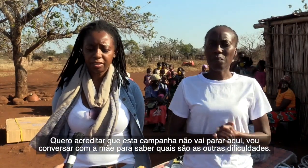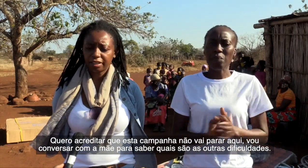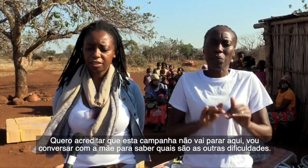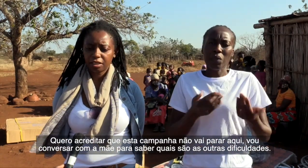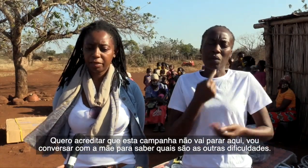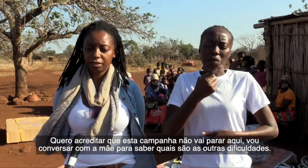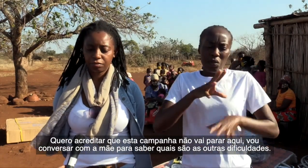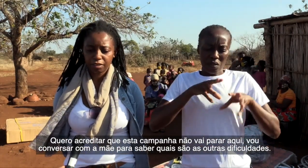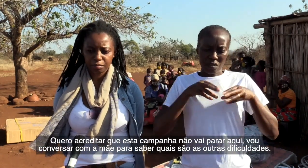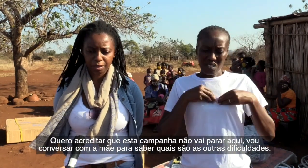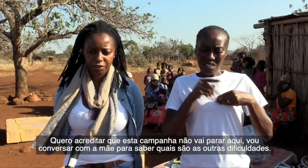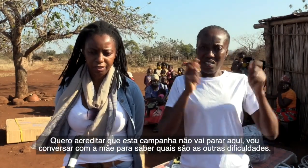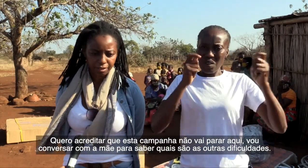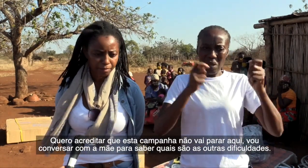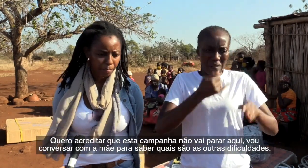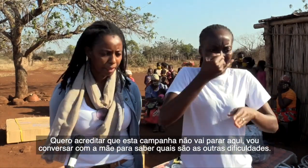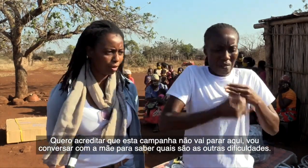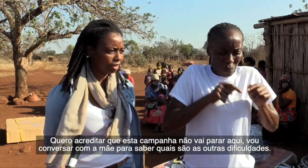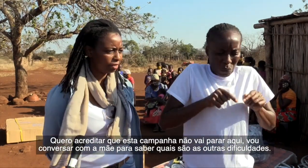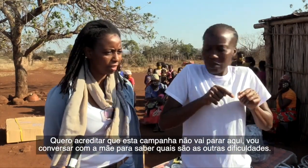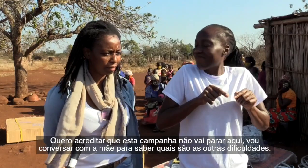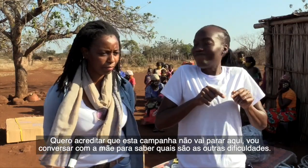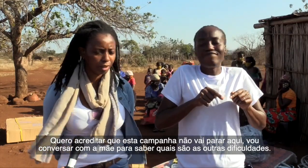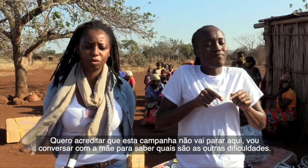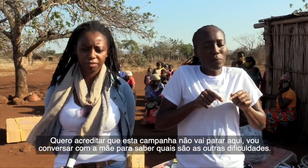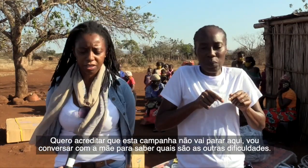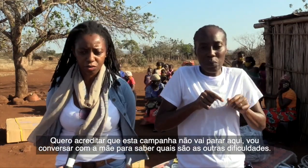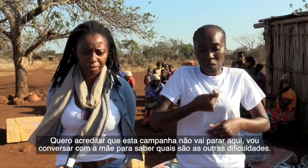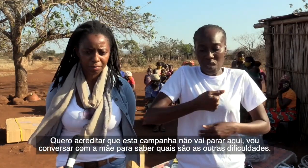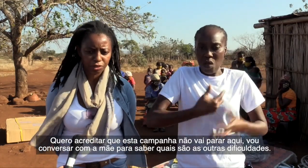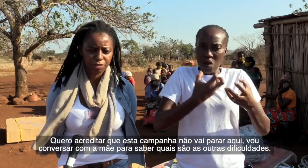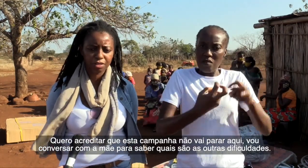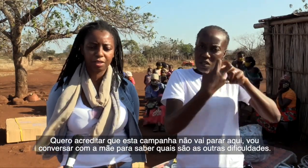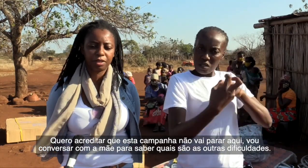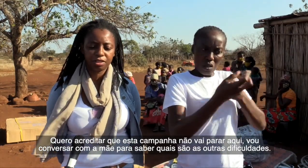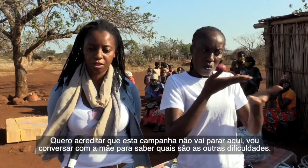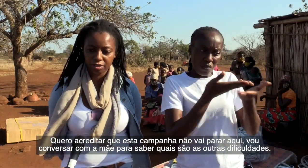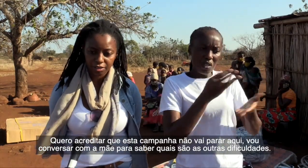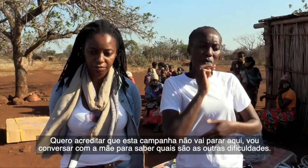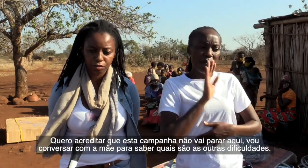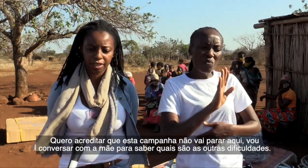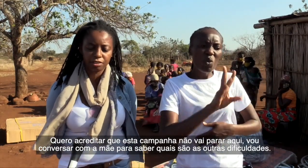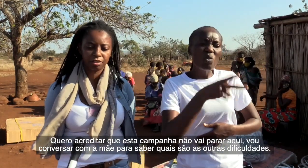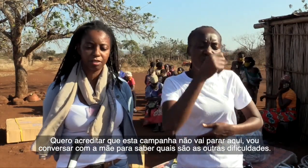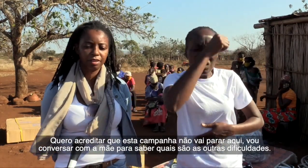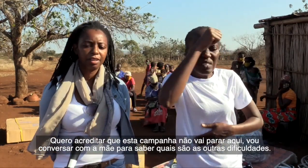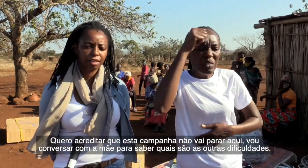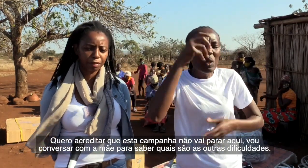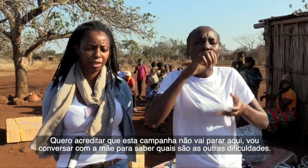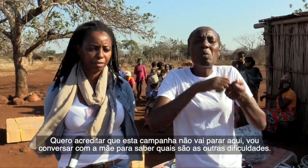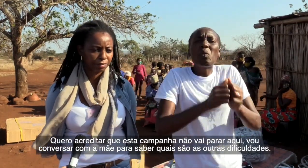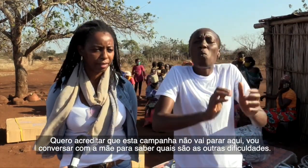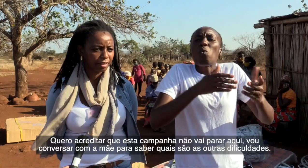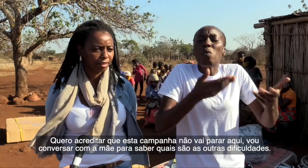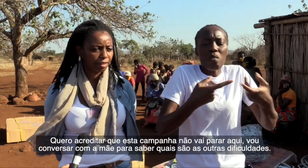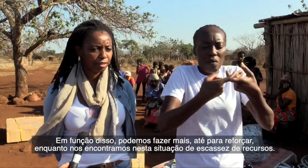quero acreditar que esta campanha não vai terminar por aqui. Eu ainda não conversei com a mãe, mas eu preciso de saber quais são as outras dificuldades que a